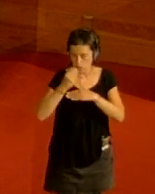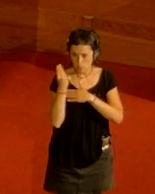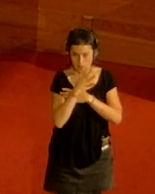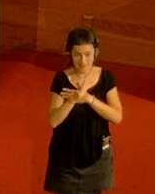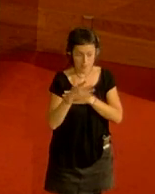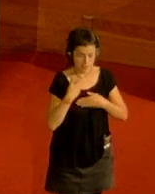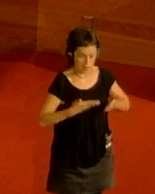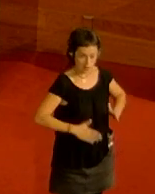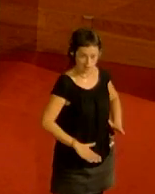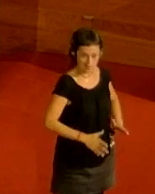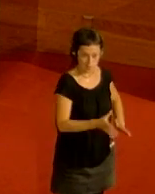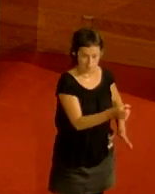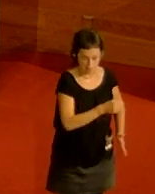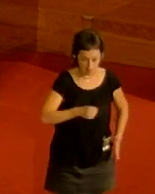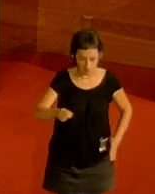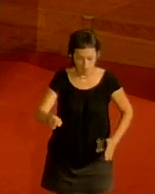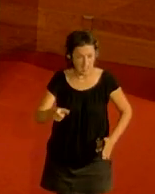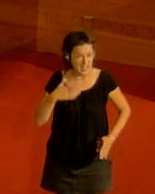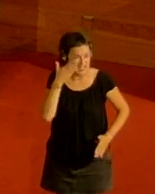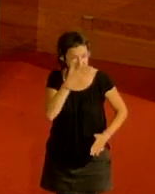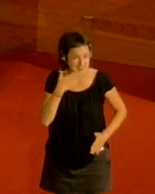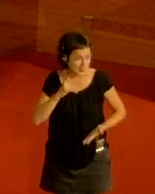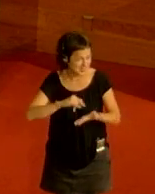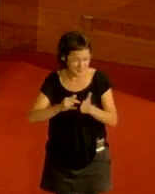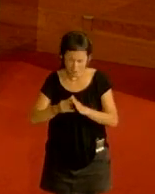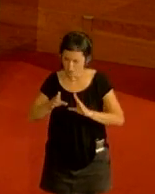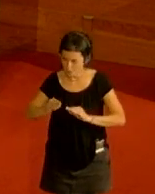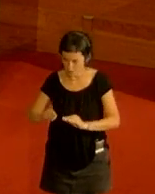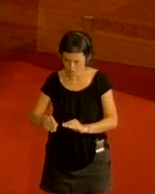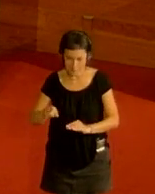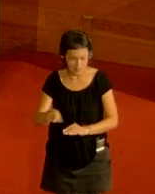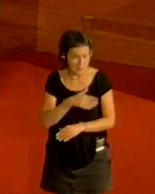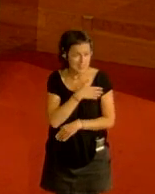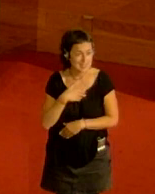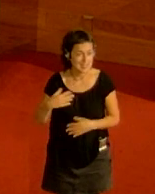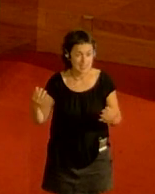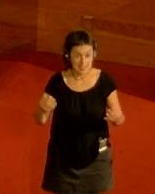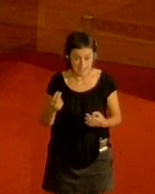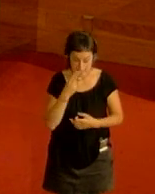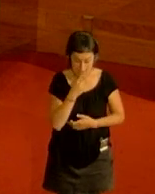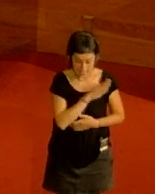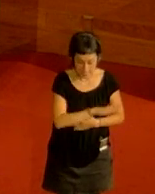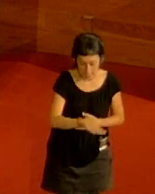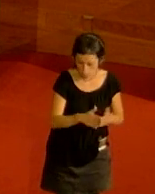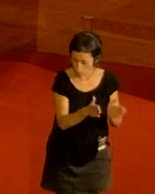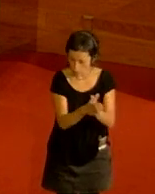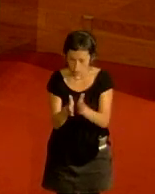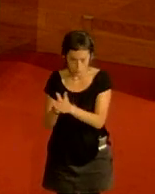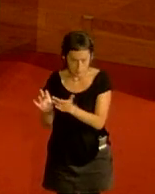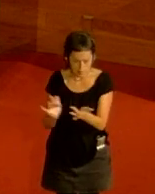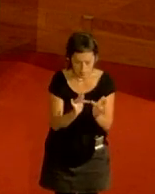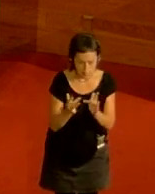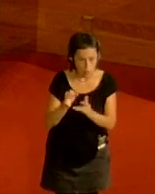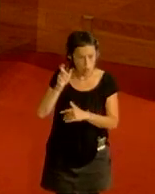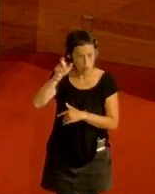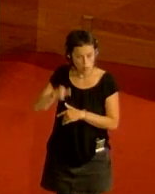las que no se usa tecnología y en las que se garantiza que el trato de esos niños con los compañeros y con los profesores